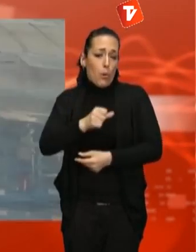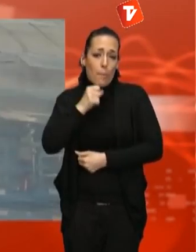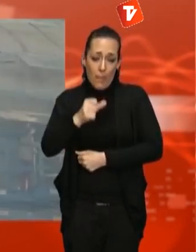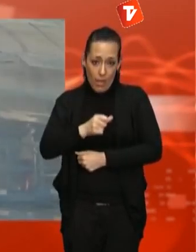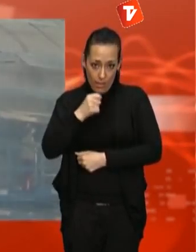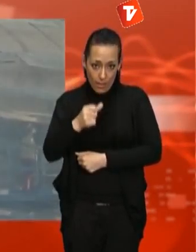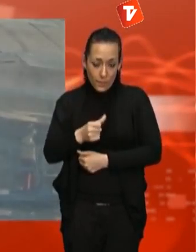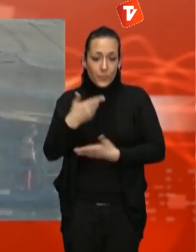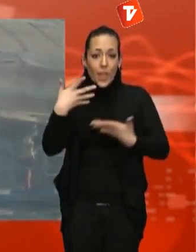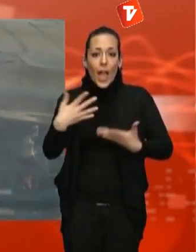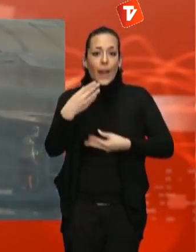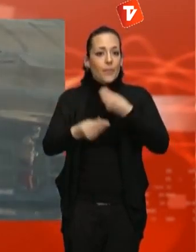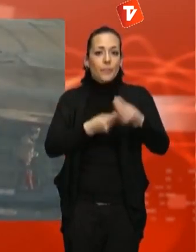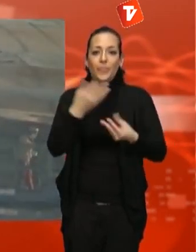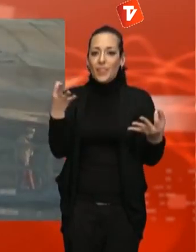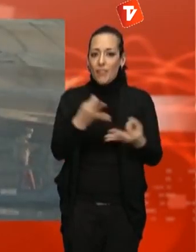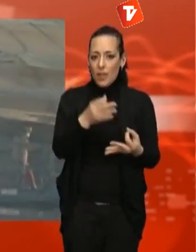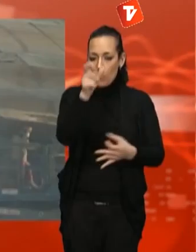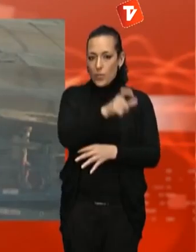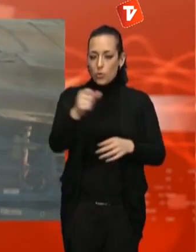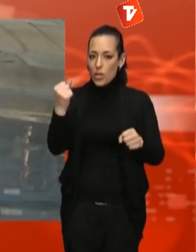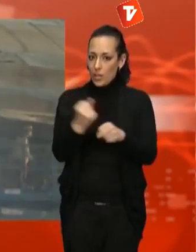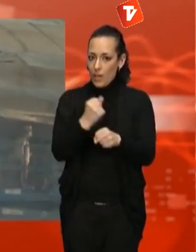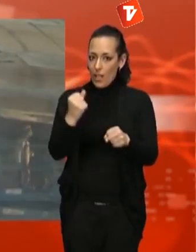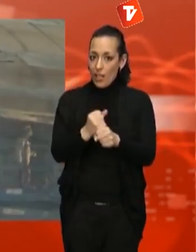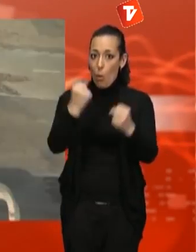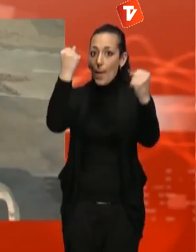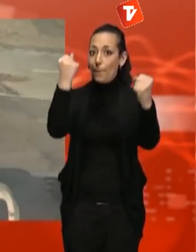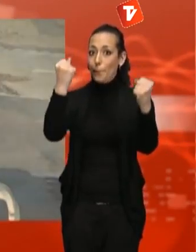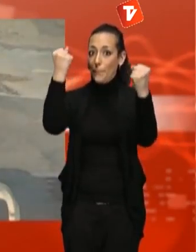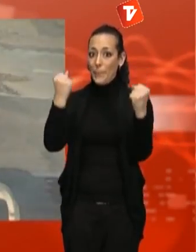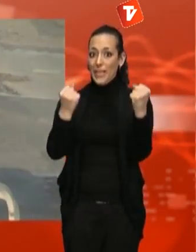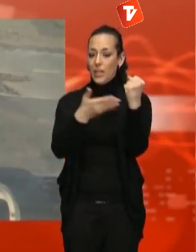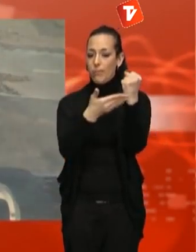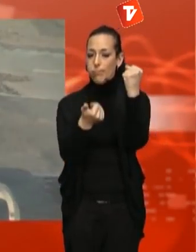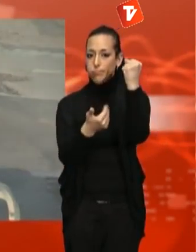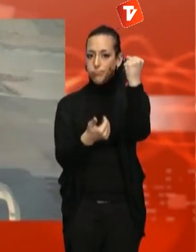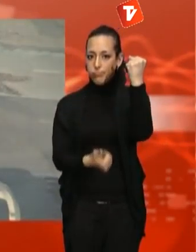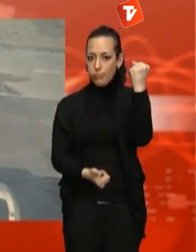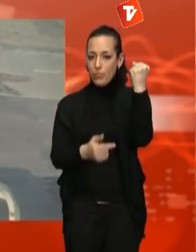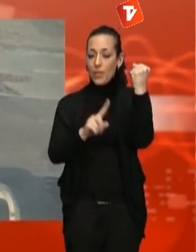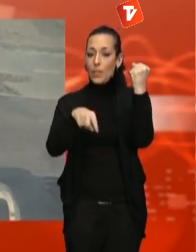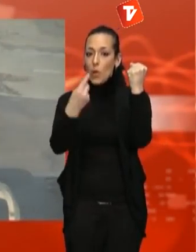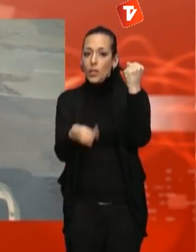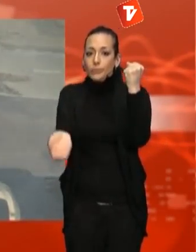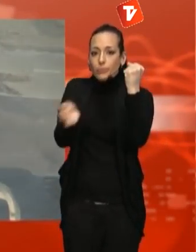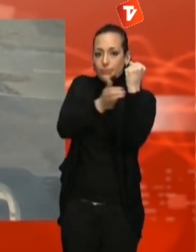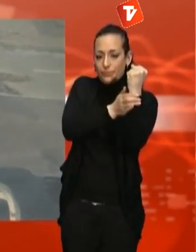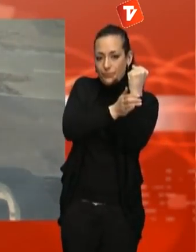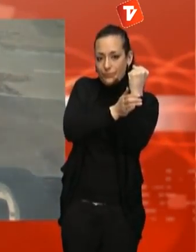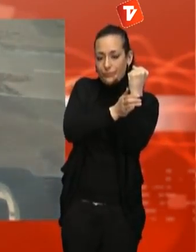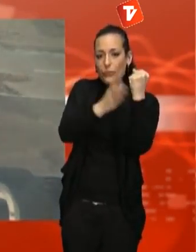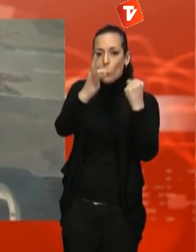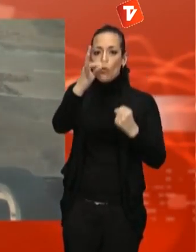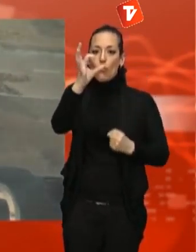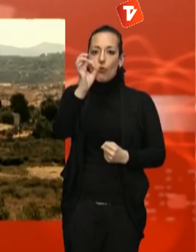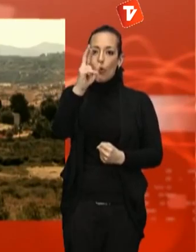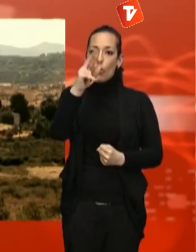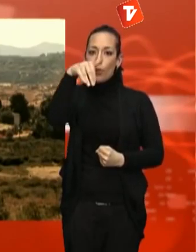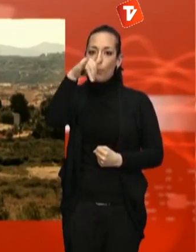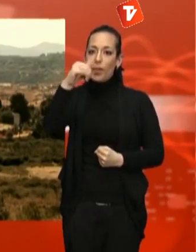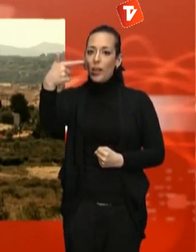l'òxid generat a la superfície de les vigues que es reforçaran amb una nova capa de formigó armat. Mina, que ja havia contemplat en alguna ocasió construir